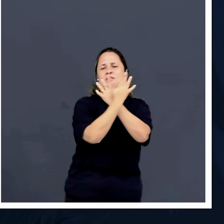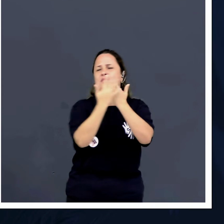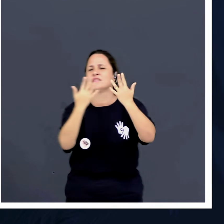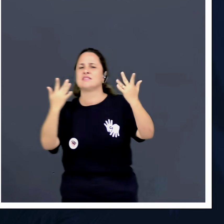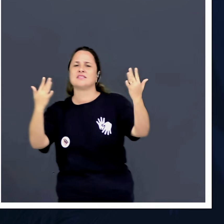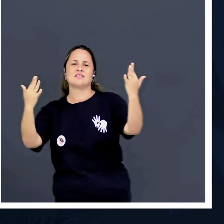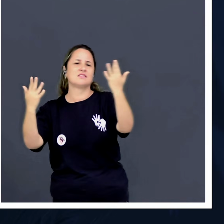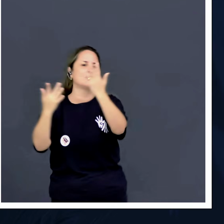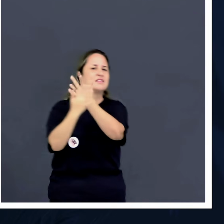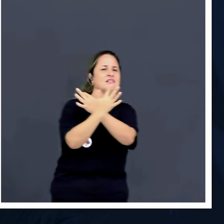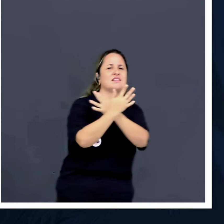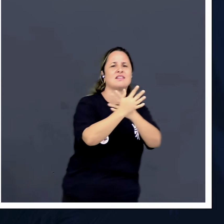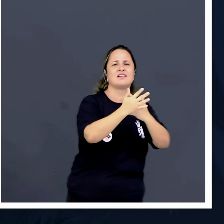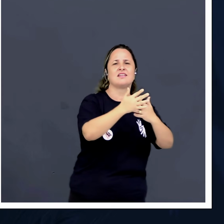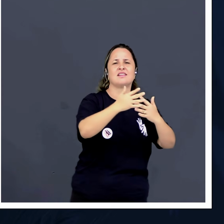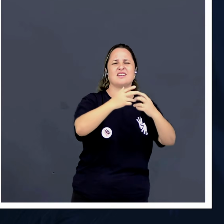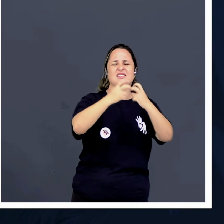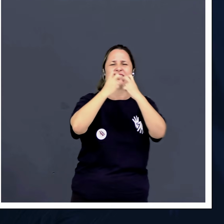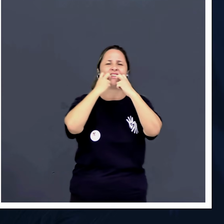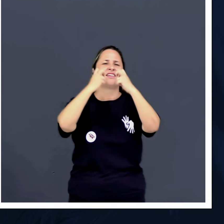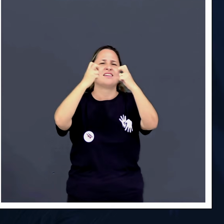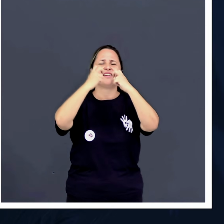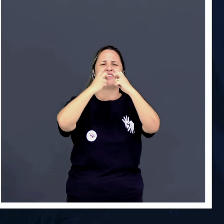Na multidão